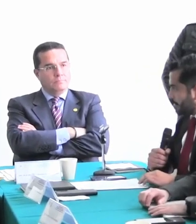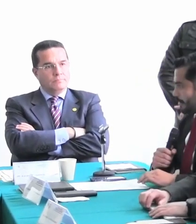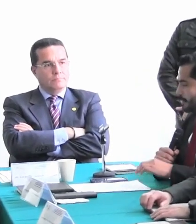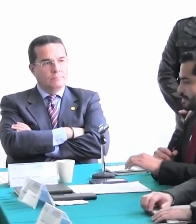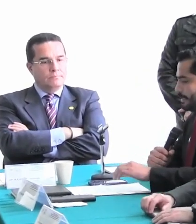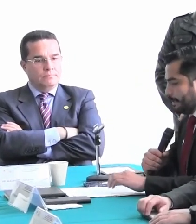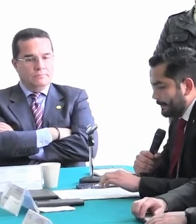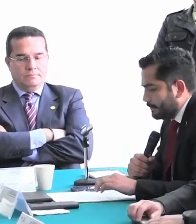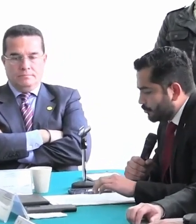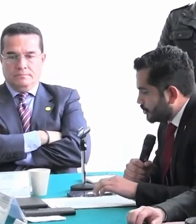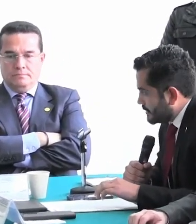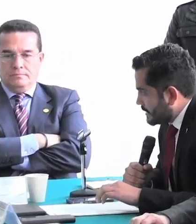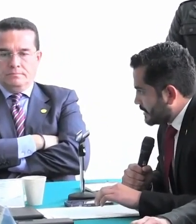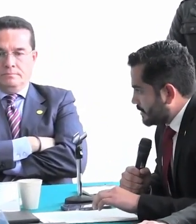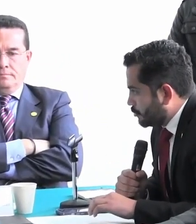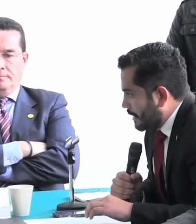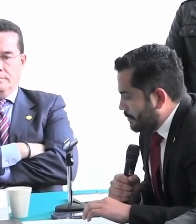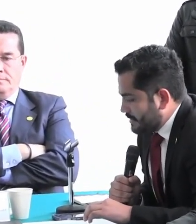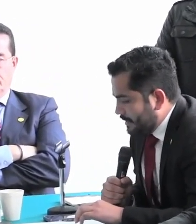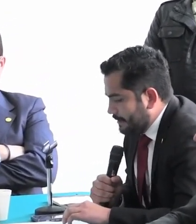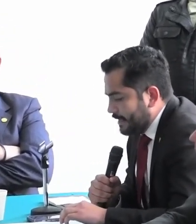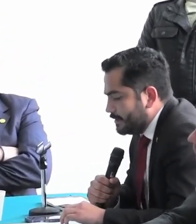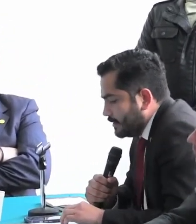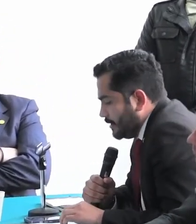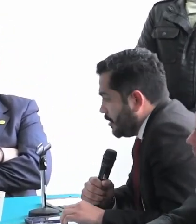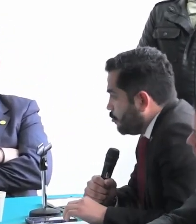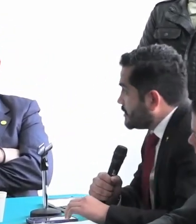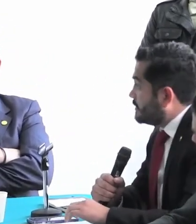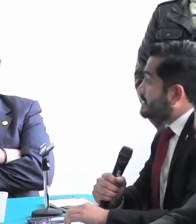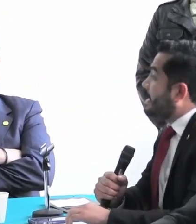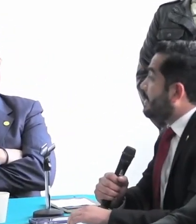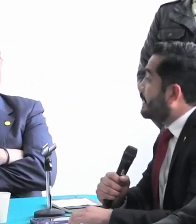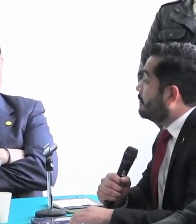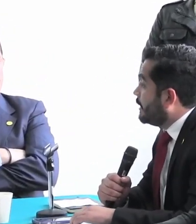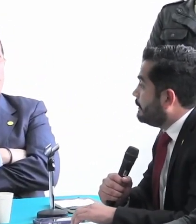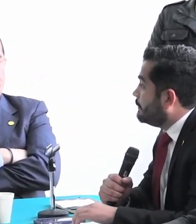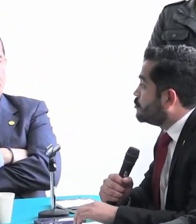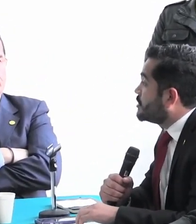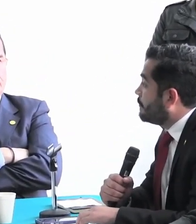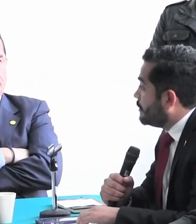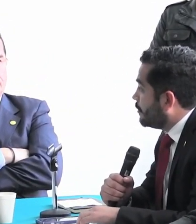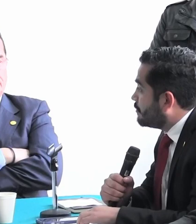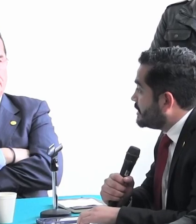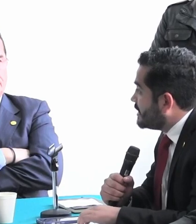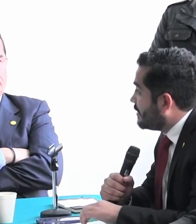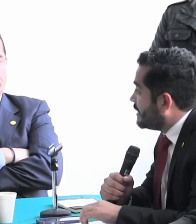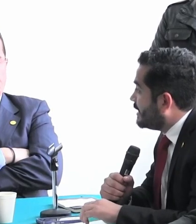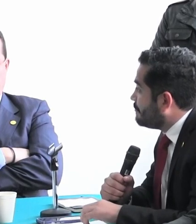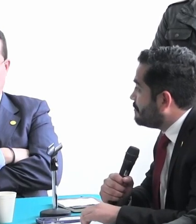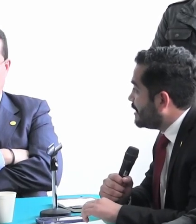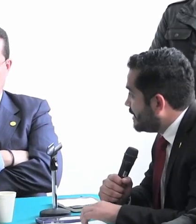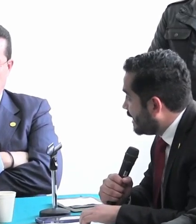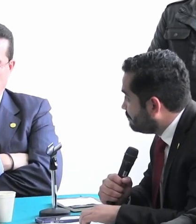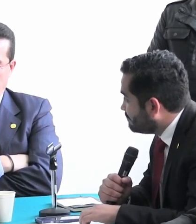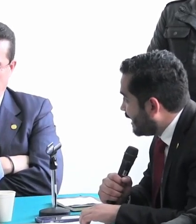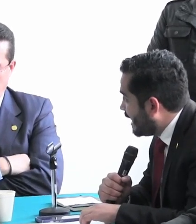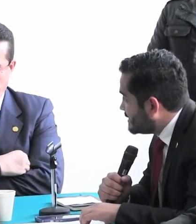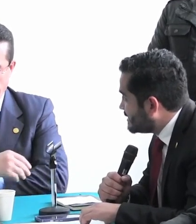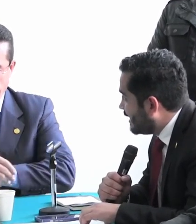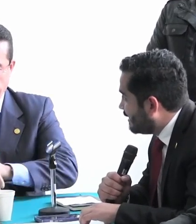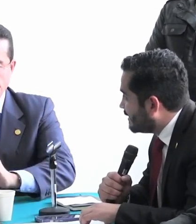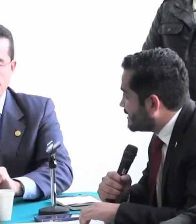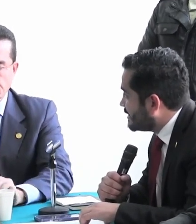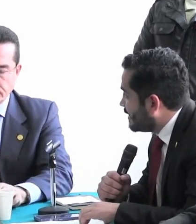diputado. Claro que sí, muchas gracias, diputada presidenta. Pues antes que nada, un servidor quisiera darle la bienvenida